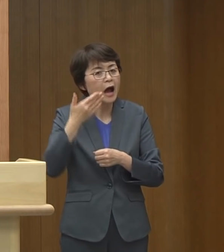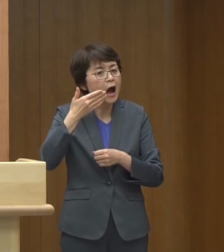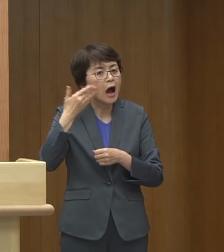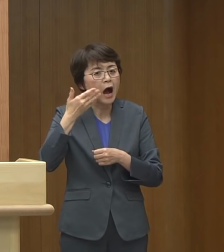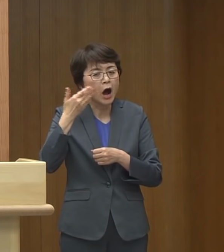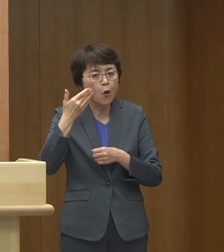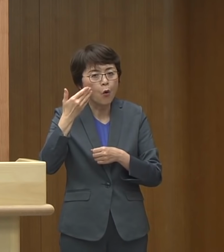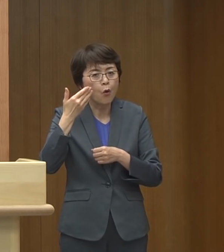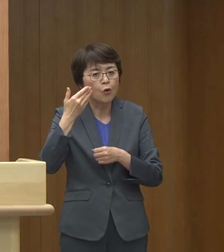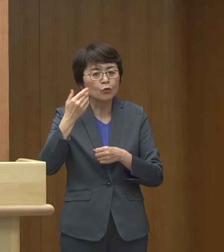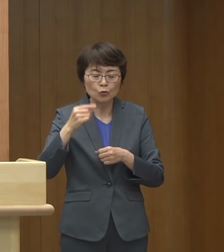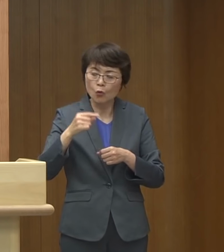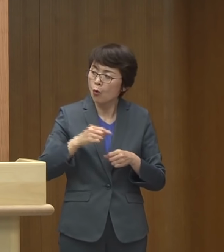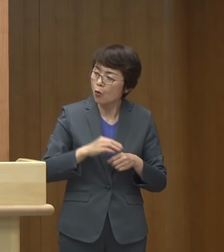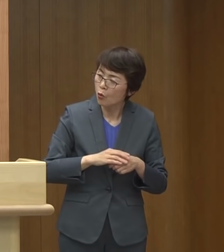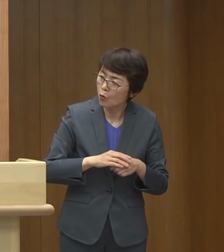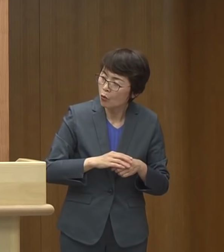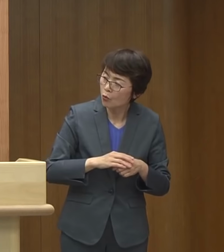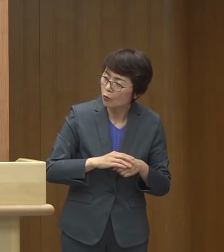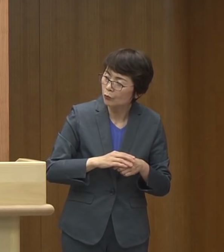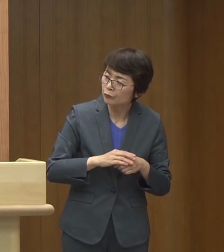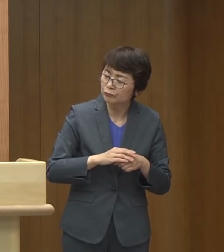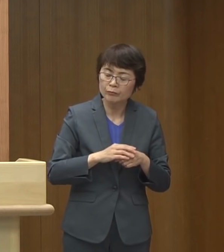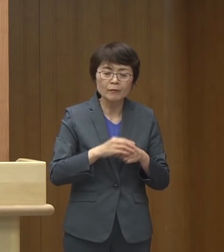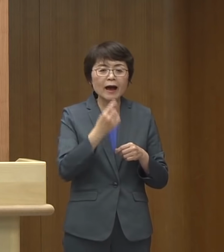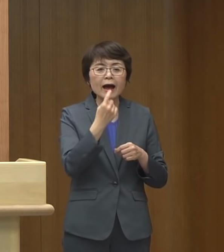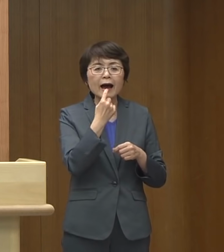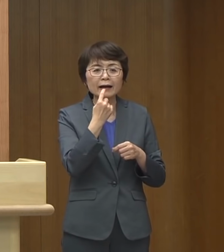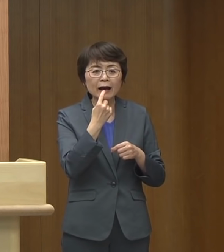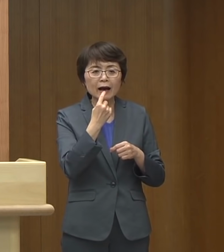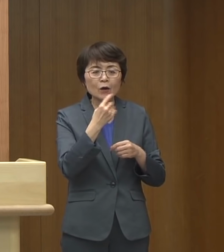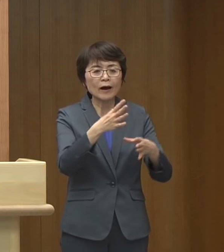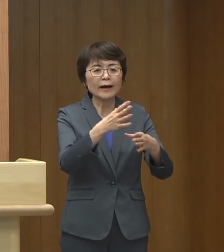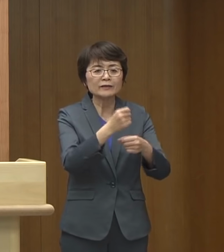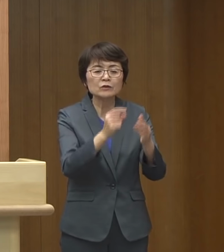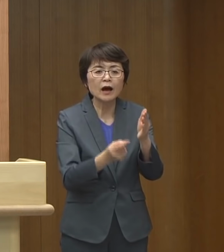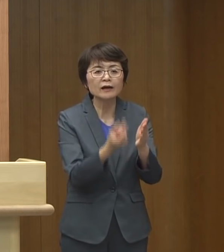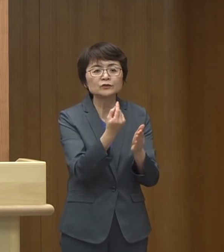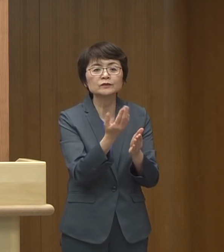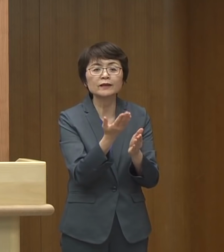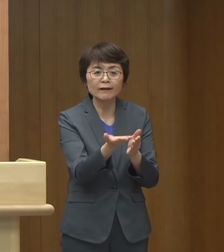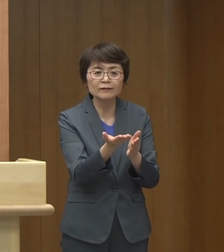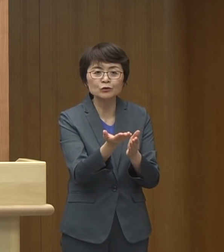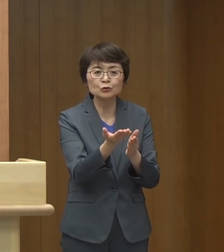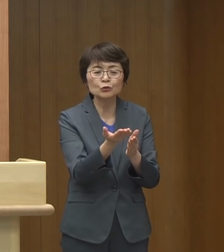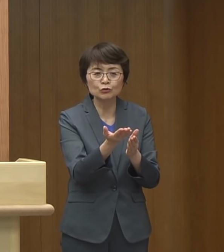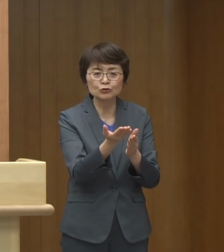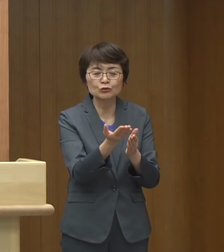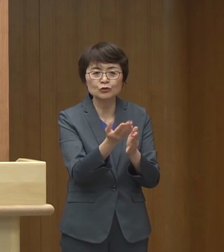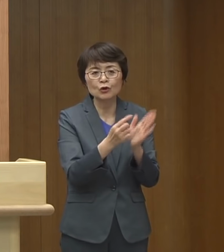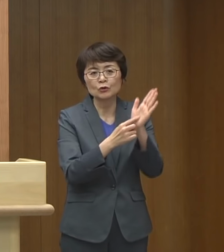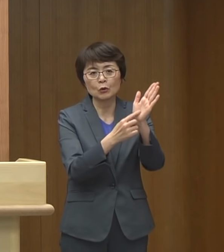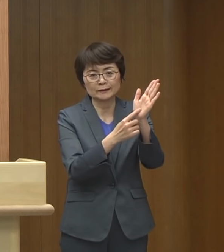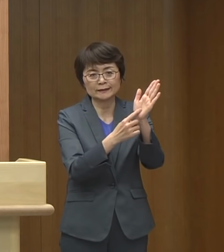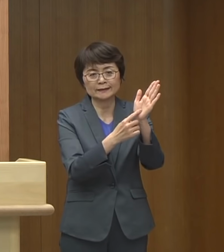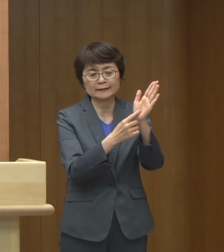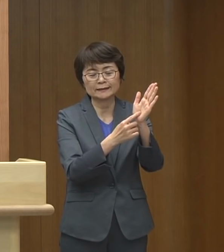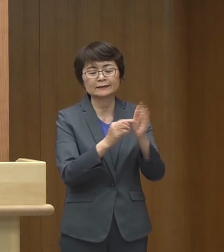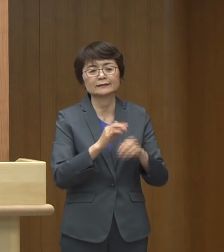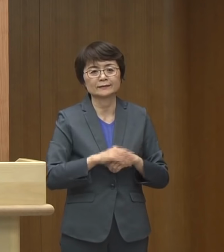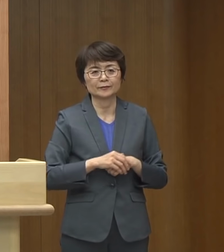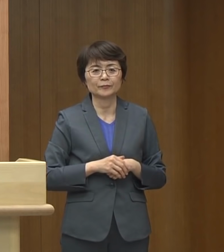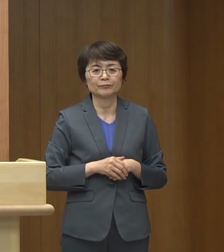青の棒グラフに対して赤の方がいつ発症したかということですので、そういった部分での健康が重要だ